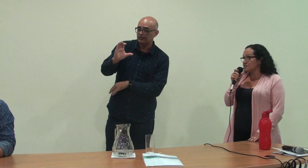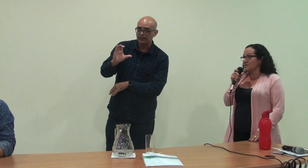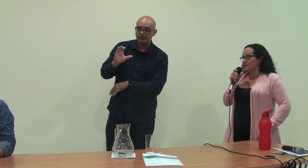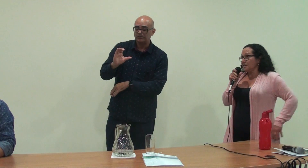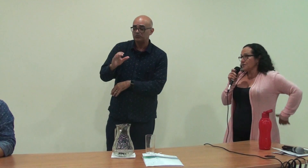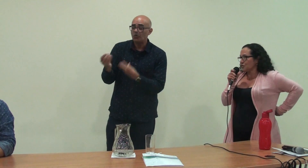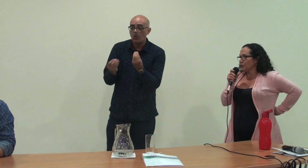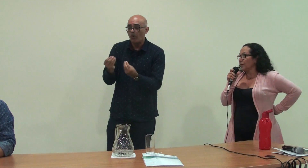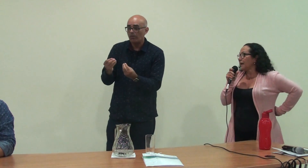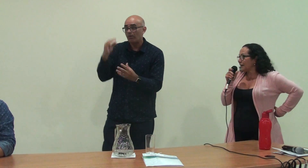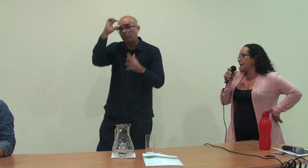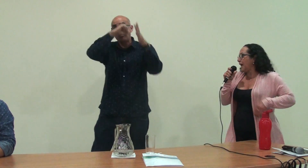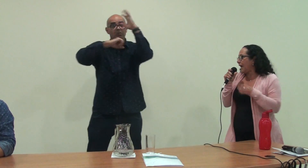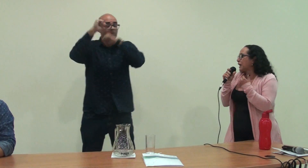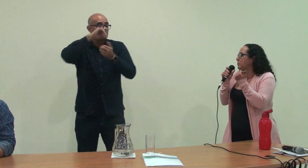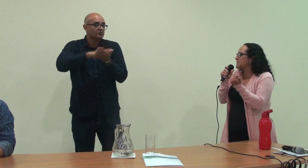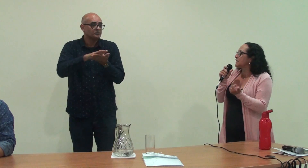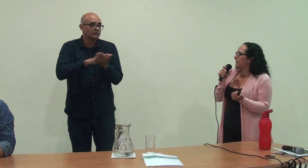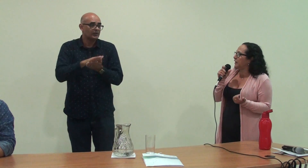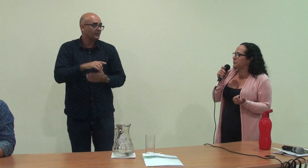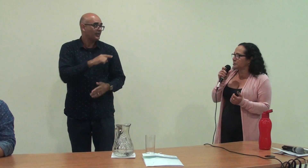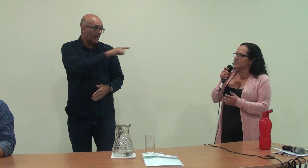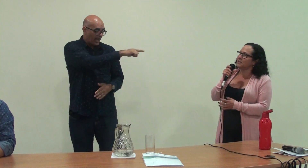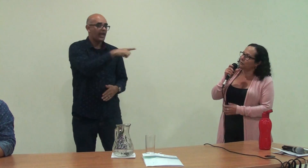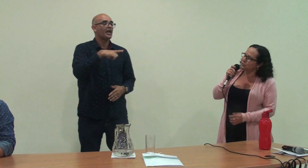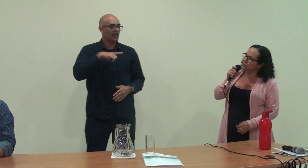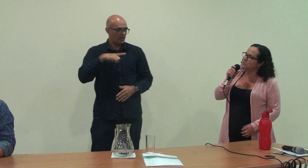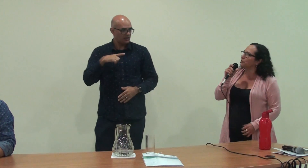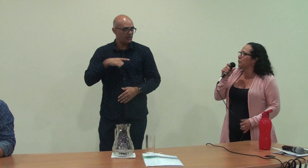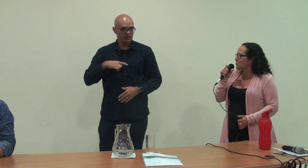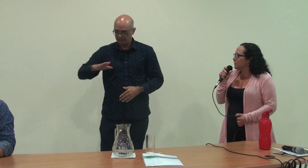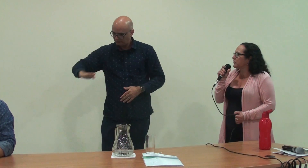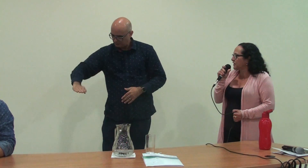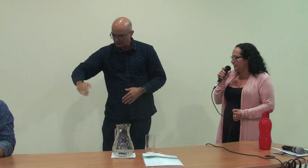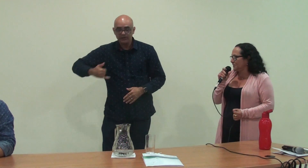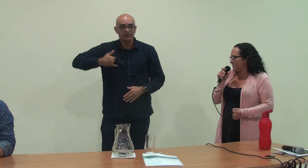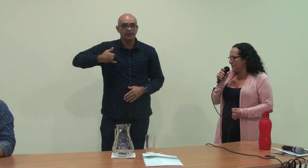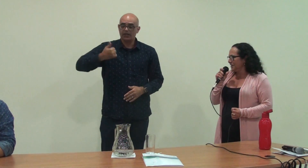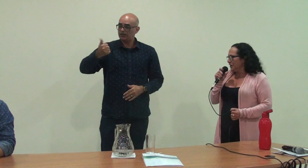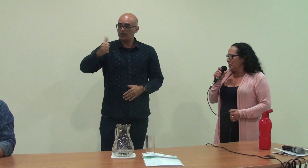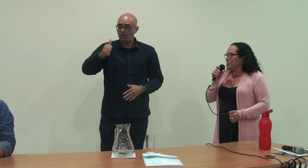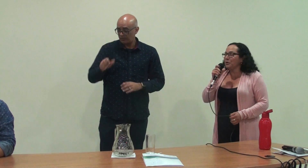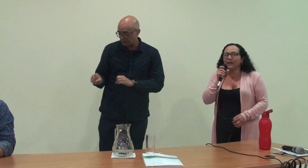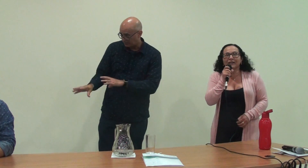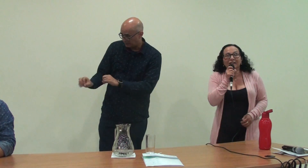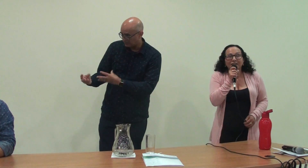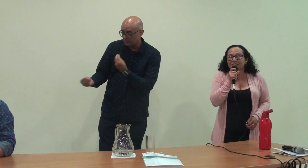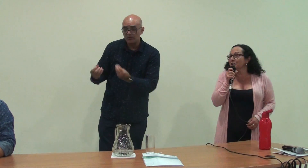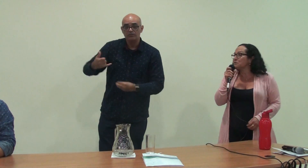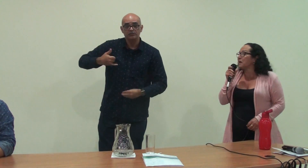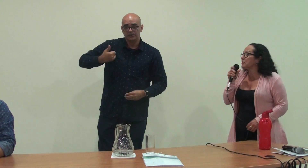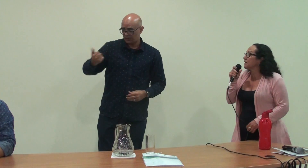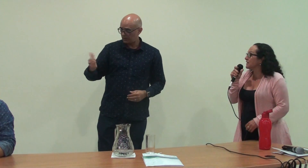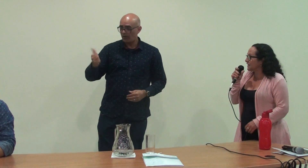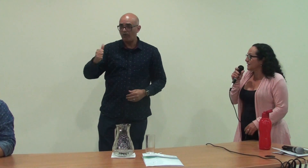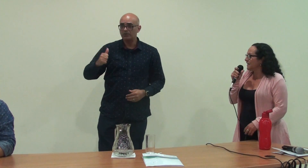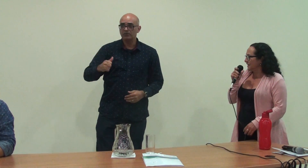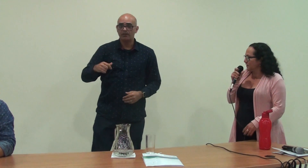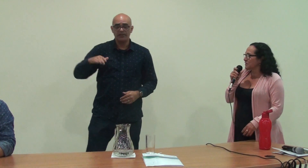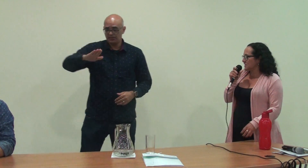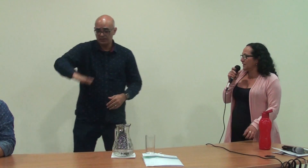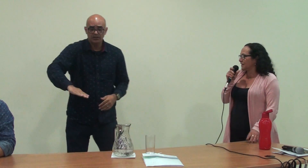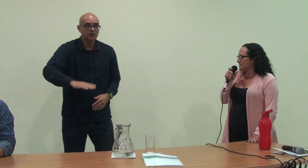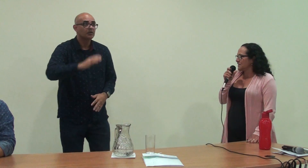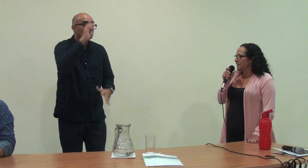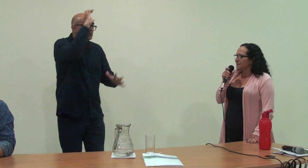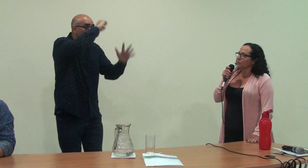11 anos, era para ser intérprete, mas até hoje eu não sei o que eu sou no restante. Porque a criança não sabe ainda